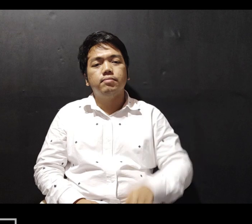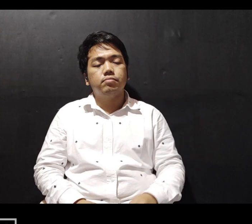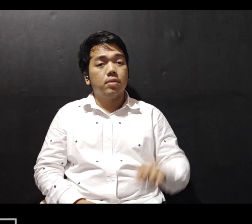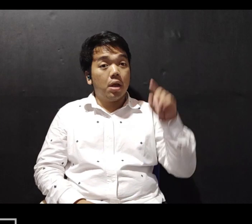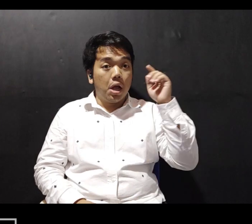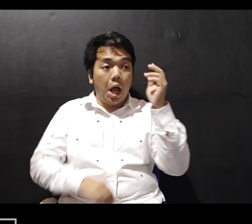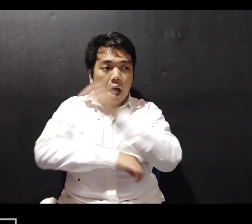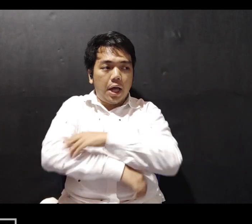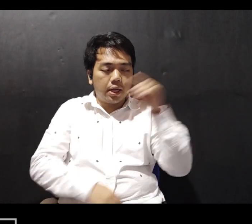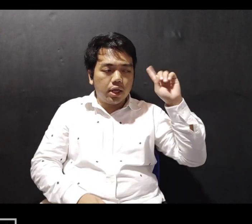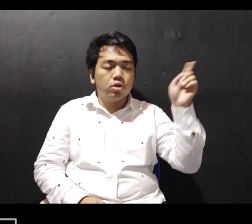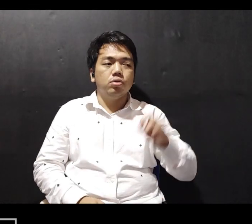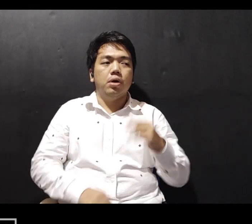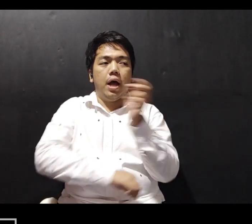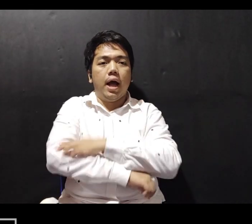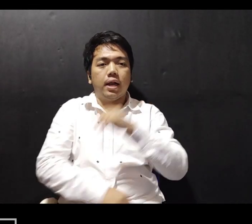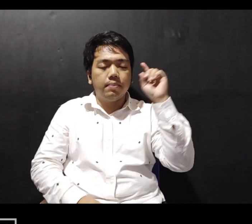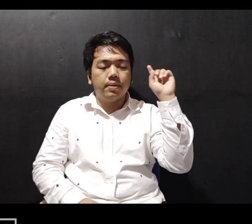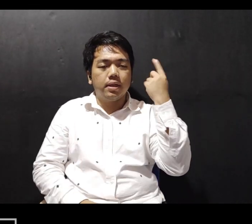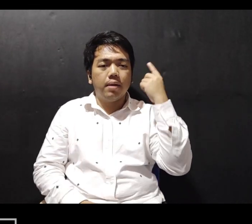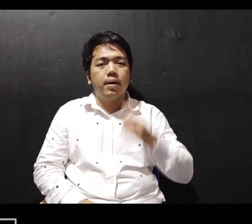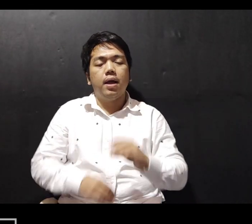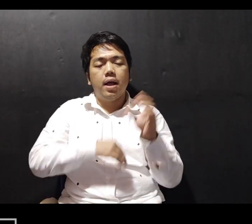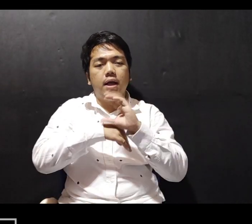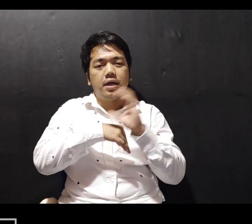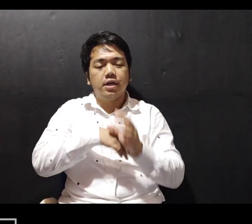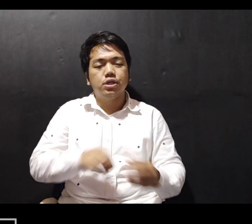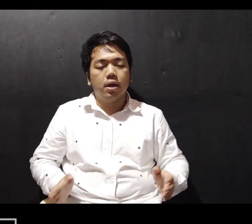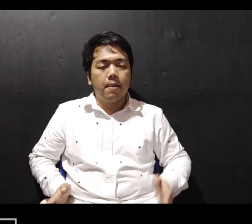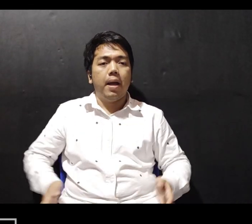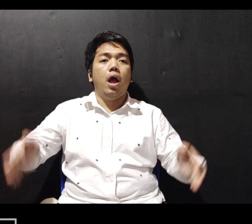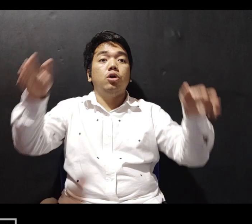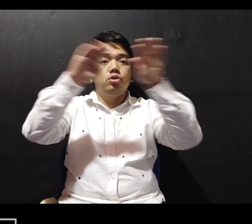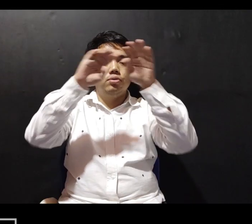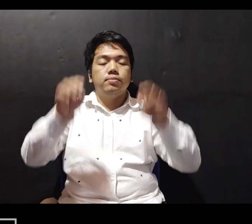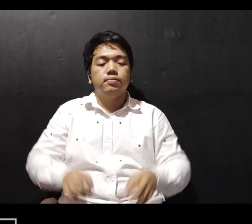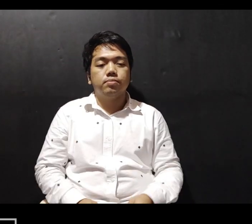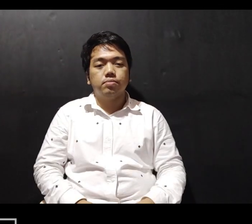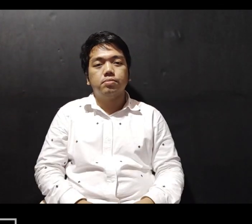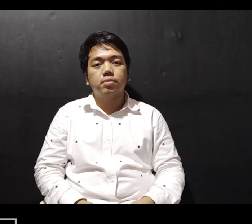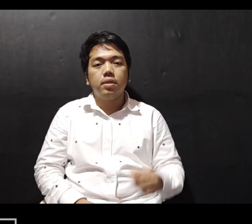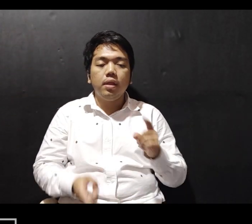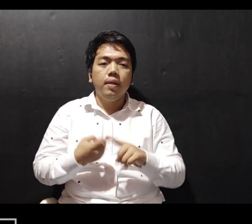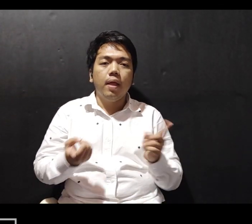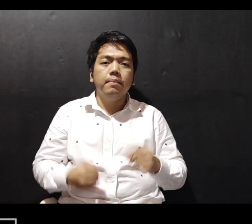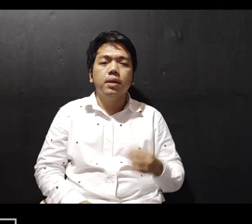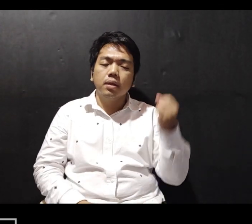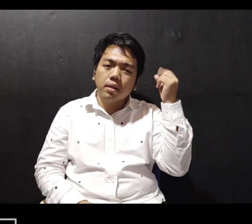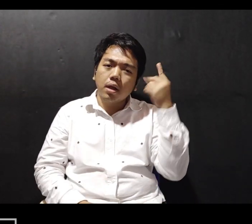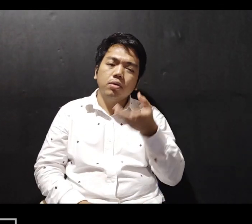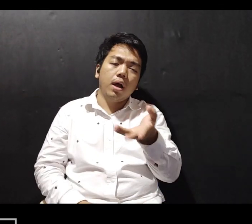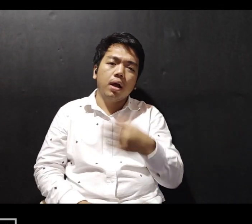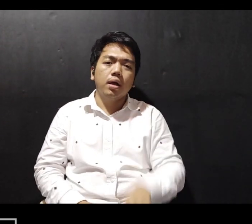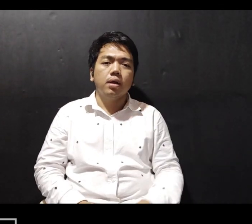bumi. Karena ada orang-orang percaya menantikan Dia. Tetapi tahukah Anda bahwa